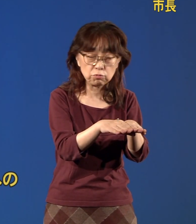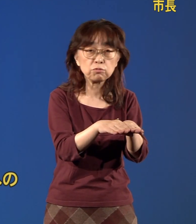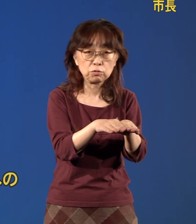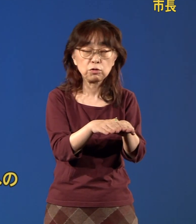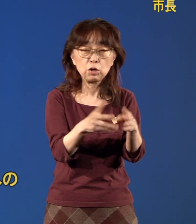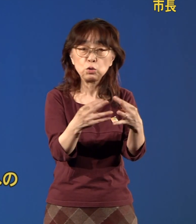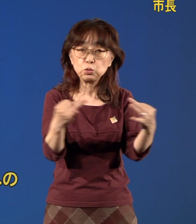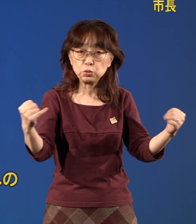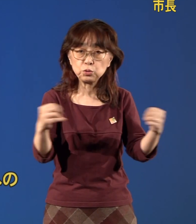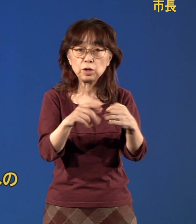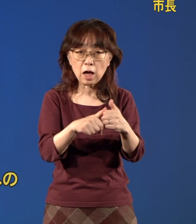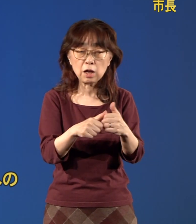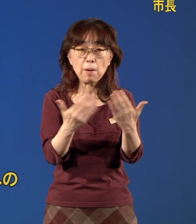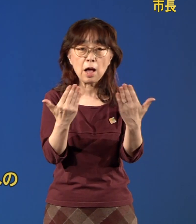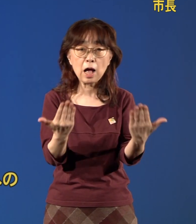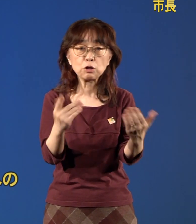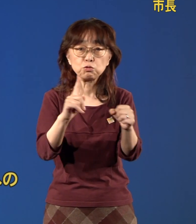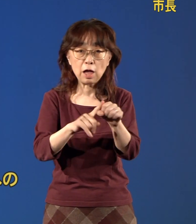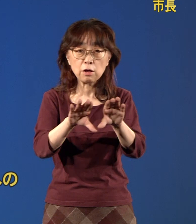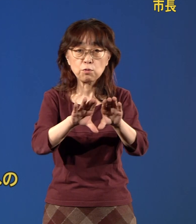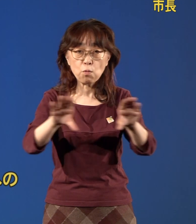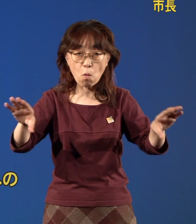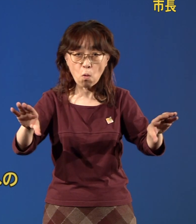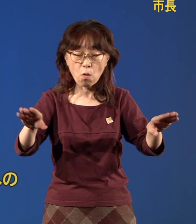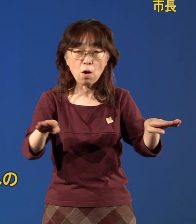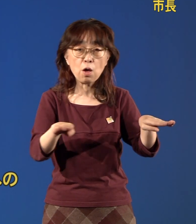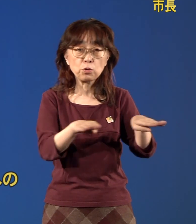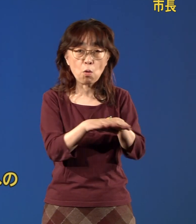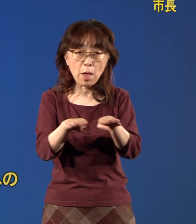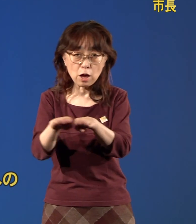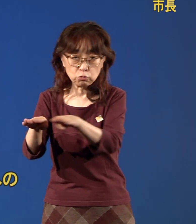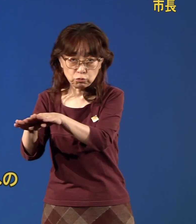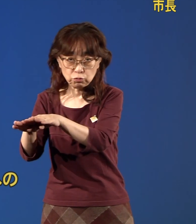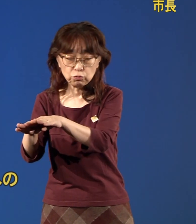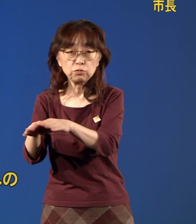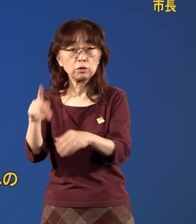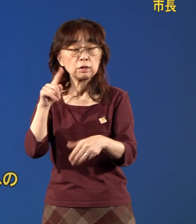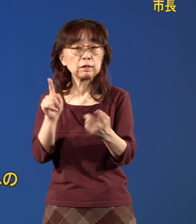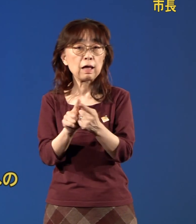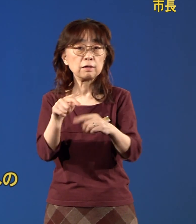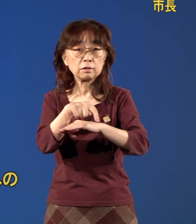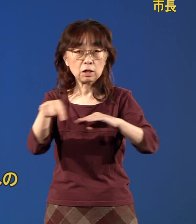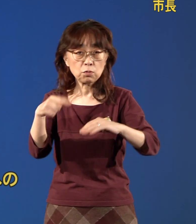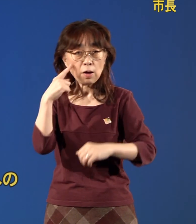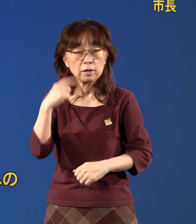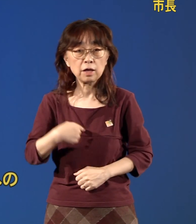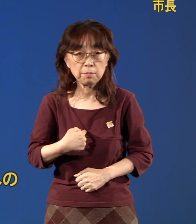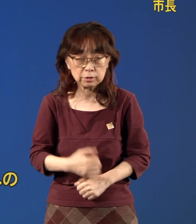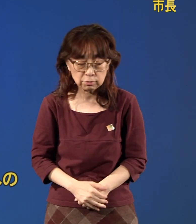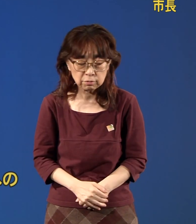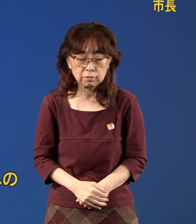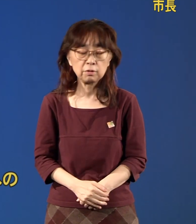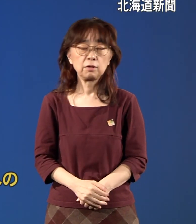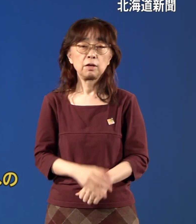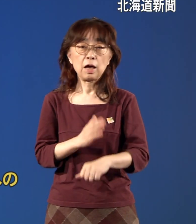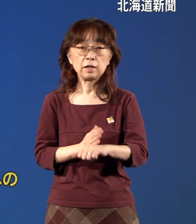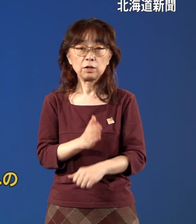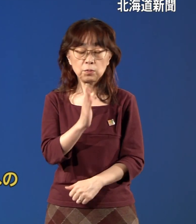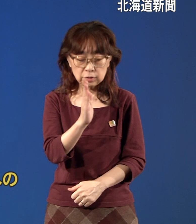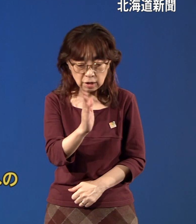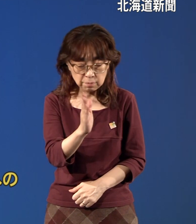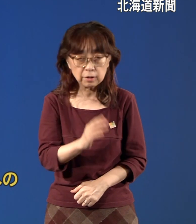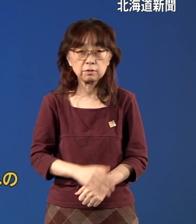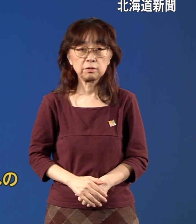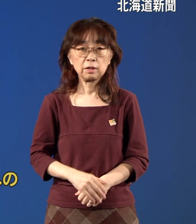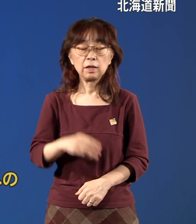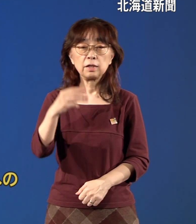るという対策を基本的にしていきたいというふうに思っています。 ございます。次は3回目のワ